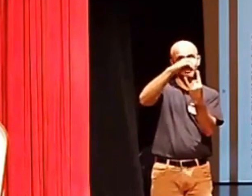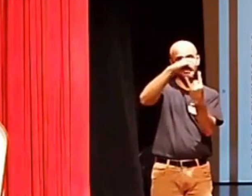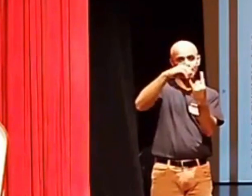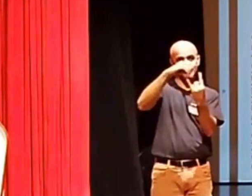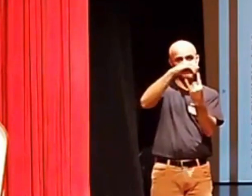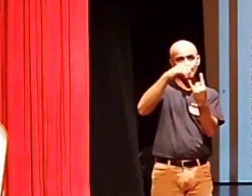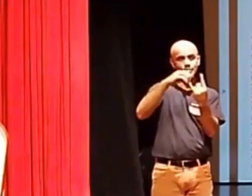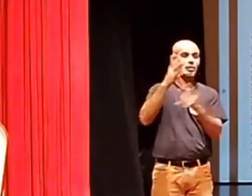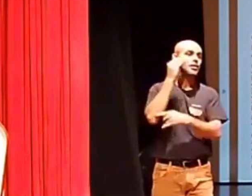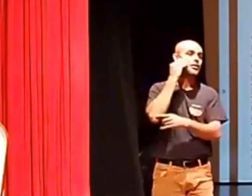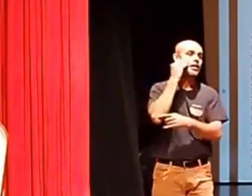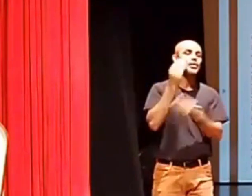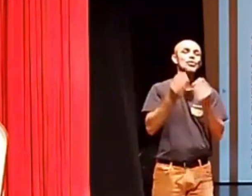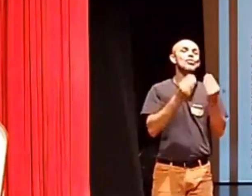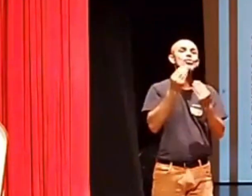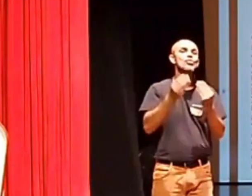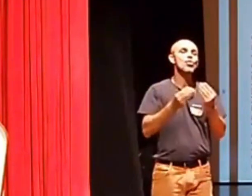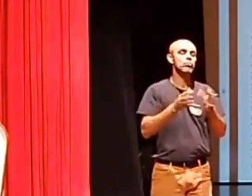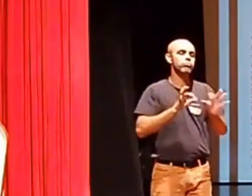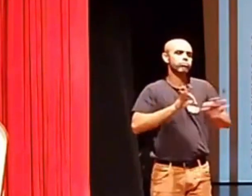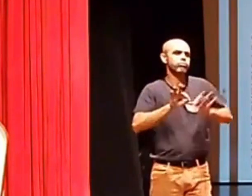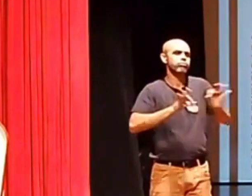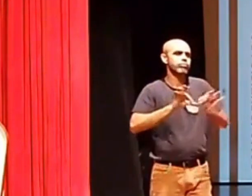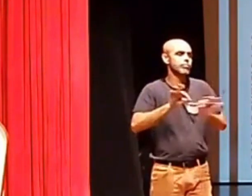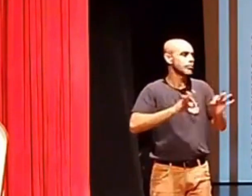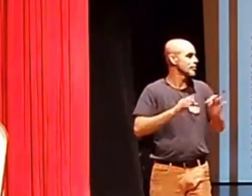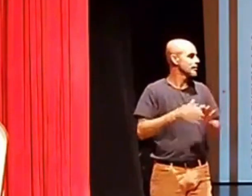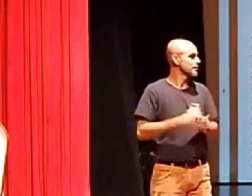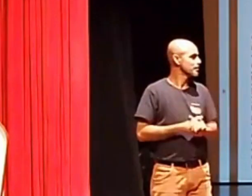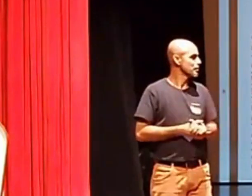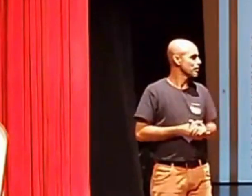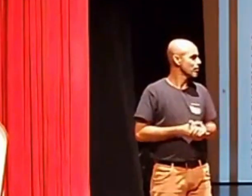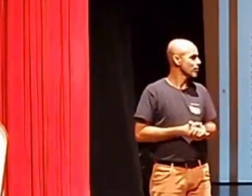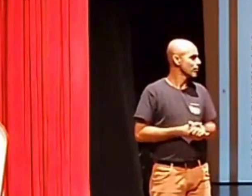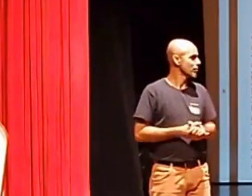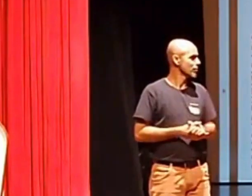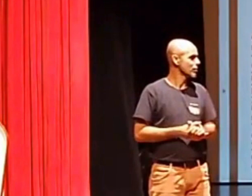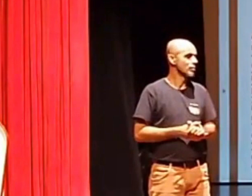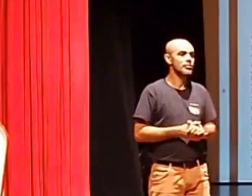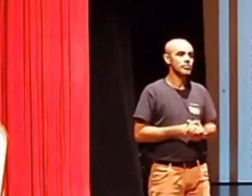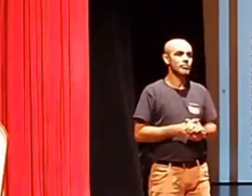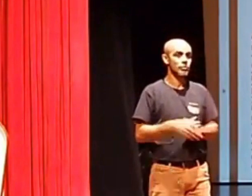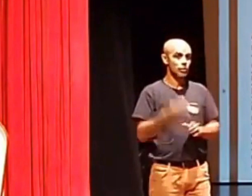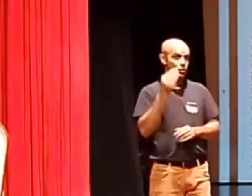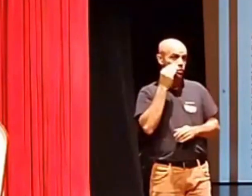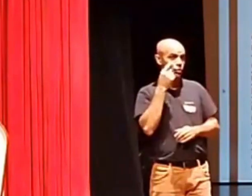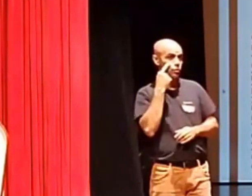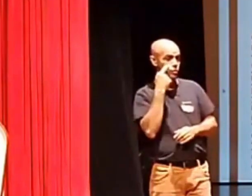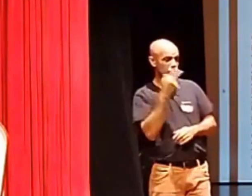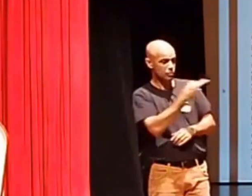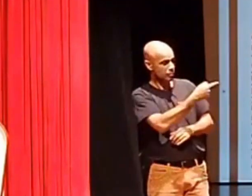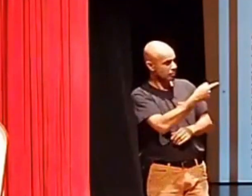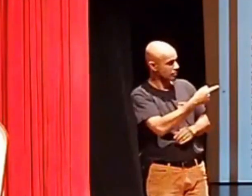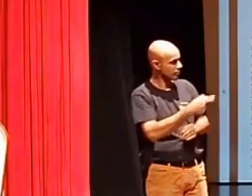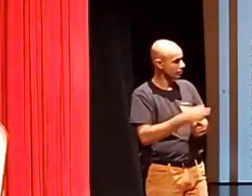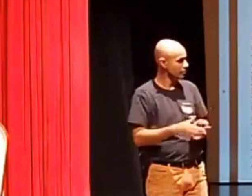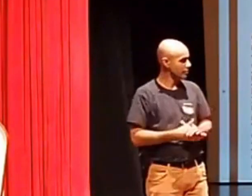aqui o teste, como que ele seria realizado. Doutora, você pode colocar as mãozinhas? A gente